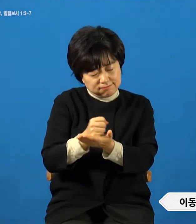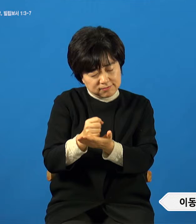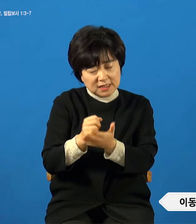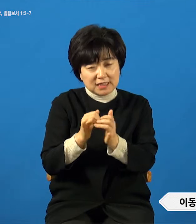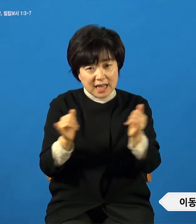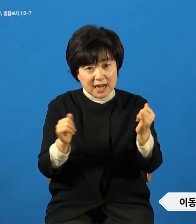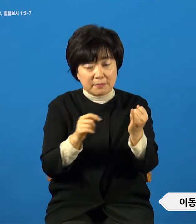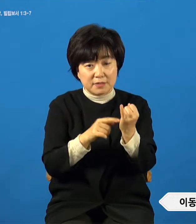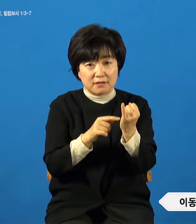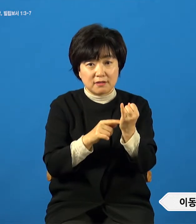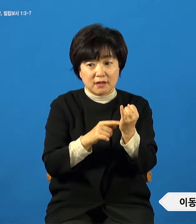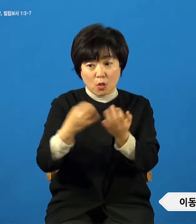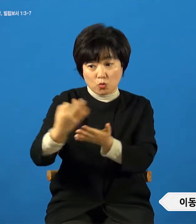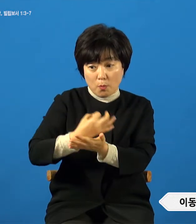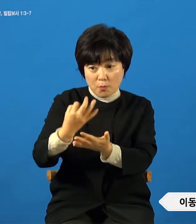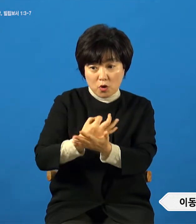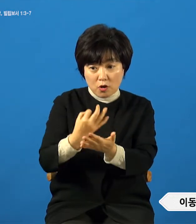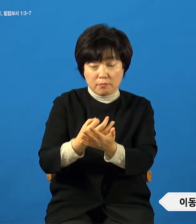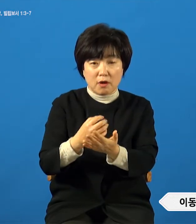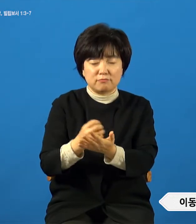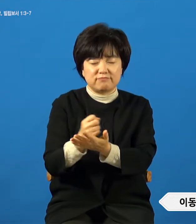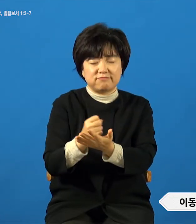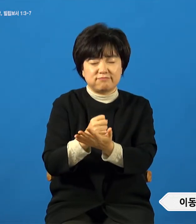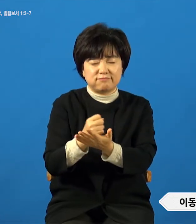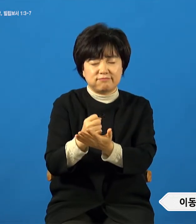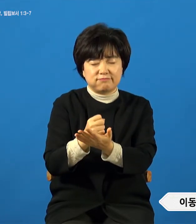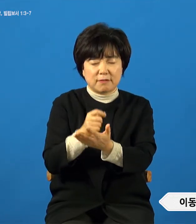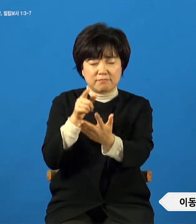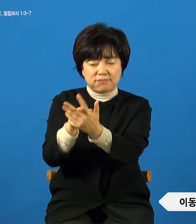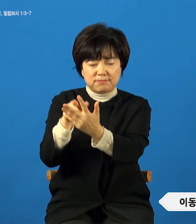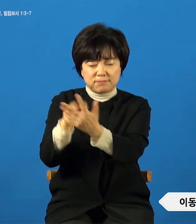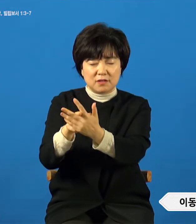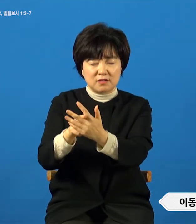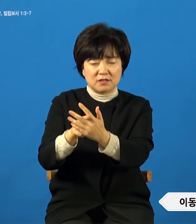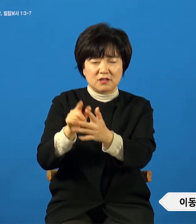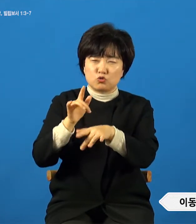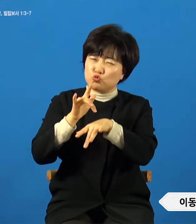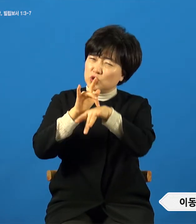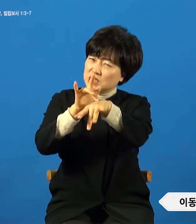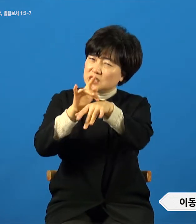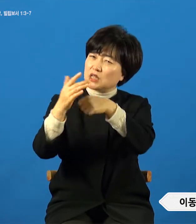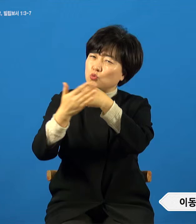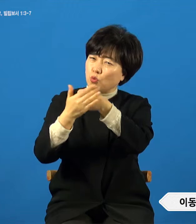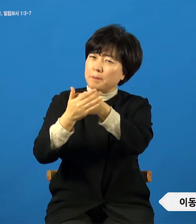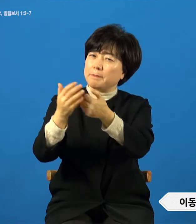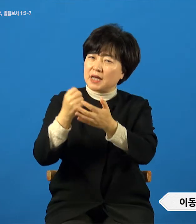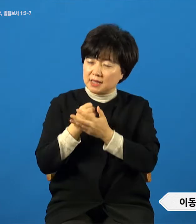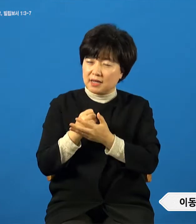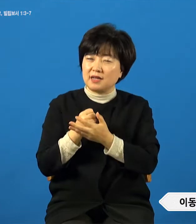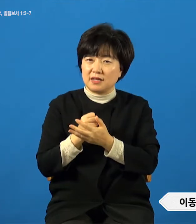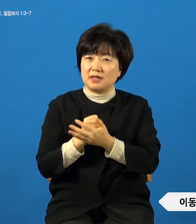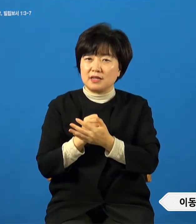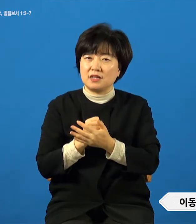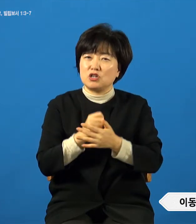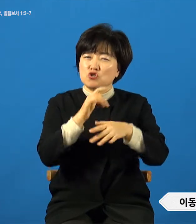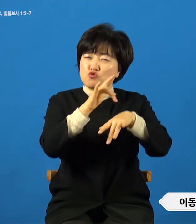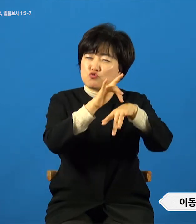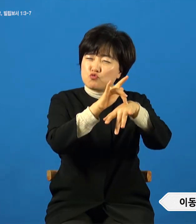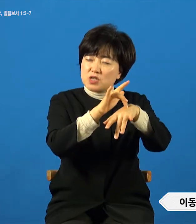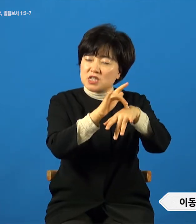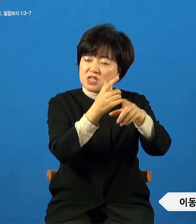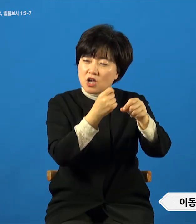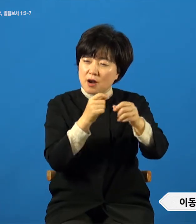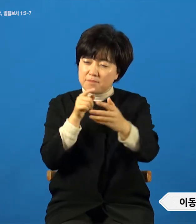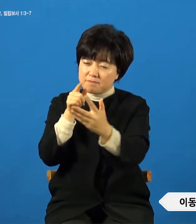벌려면 좀 용해야 되잖아요. 무당도 용한 무당. 귀신의 도움을 받은 거죠. 그래서 그 귀신은 귀신같이